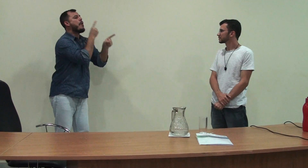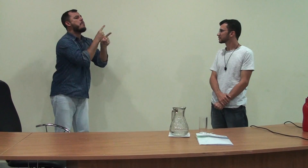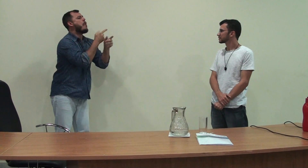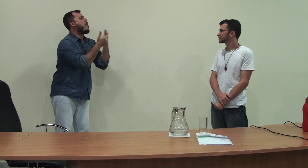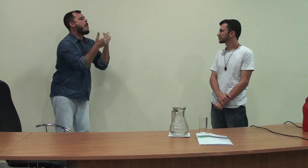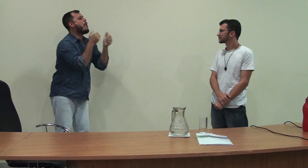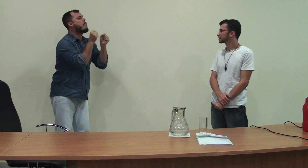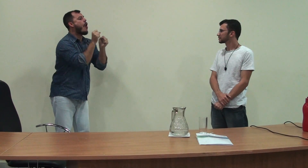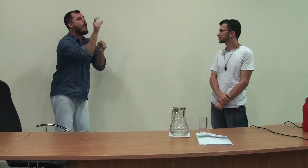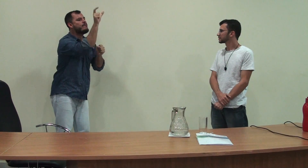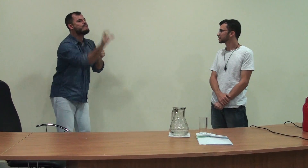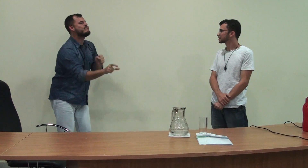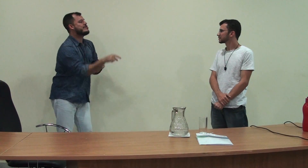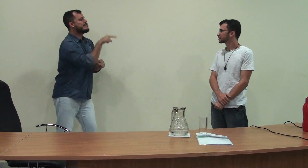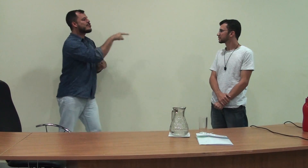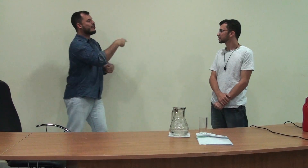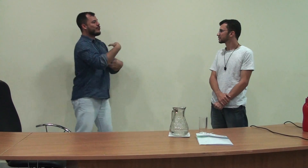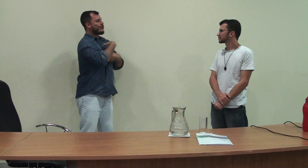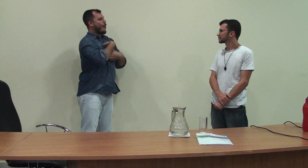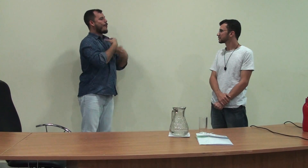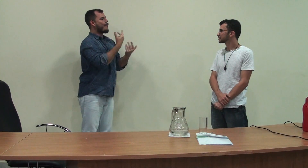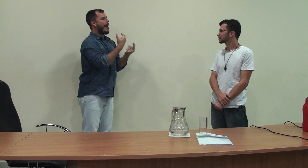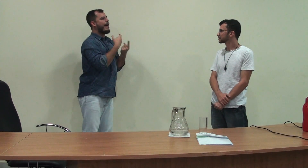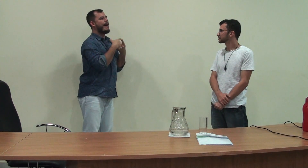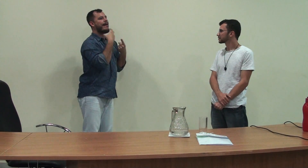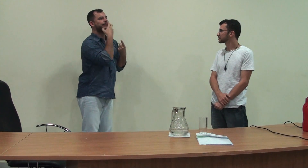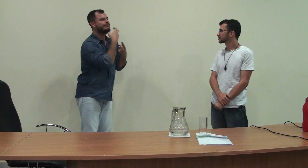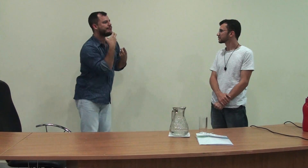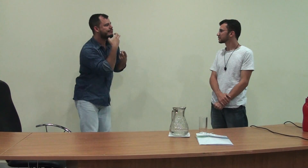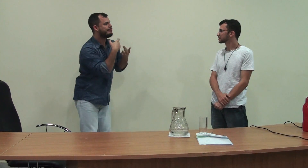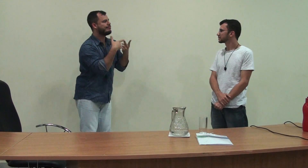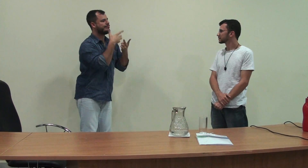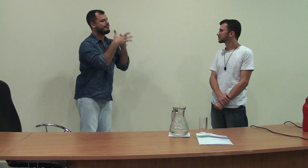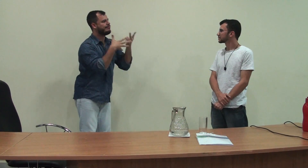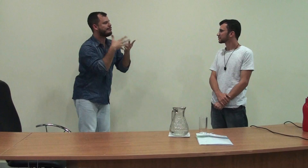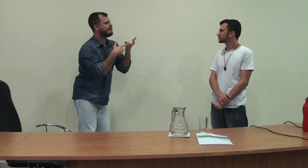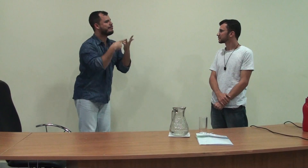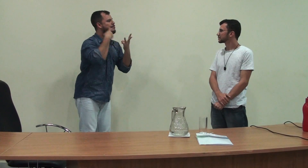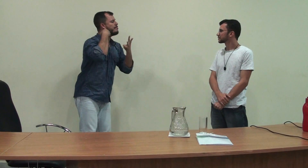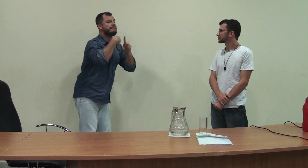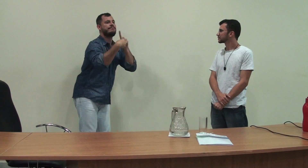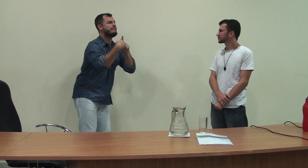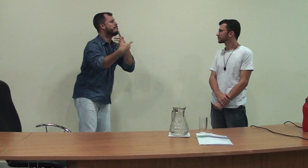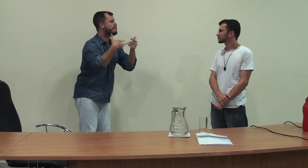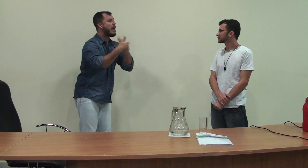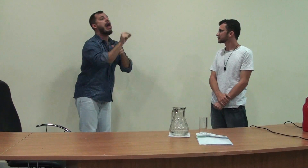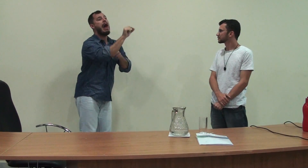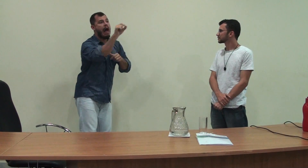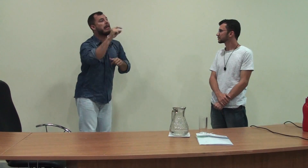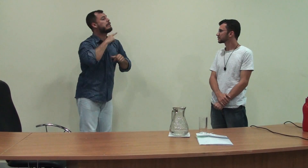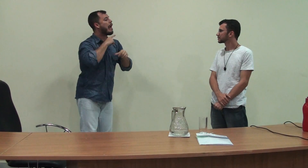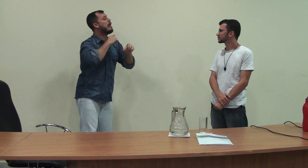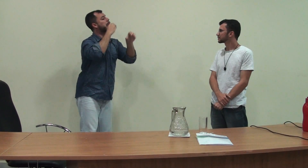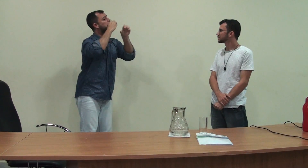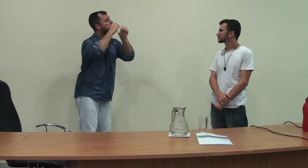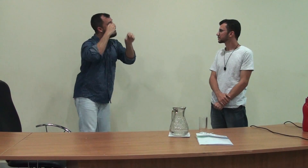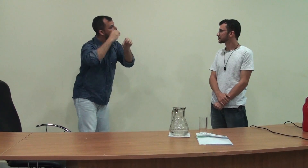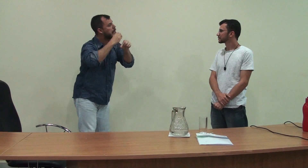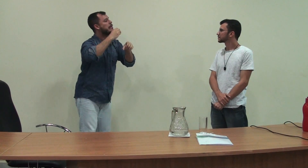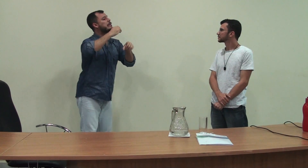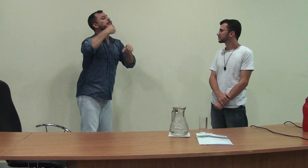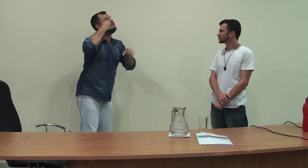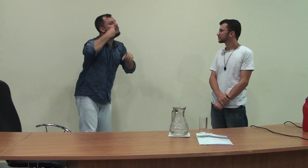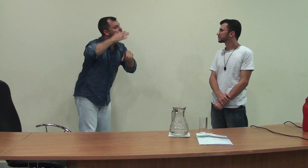contato. Por exemplo, você pode ter dificuldade, é importante você encontrar